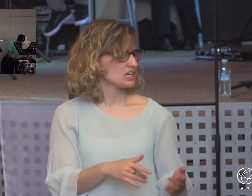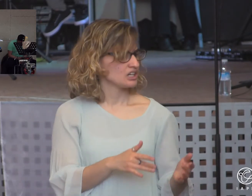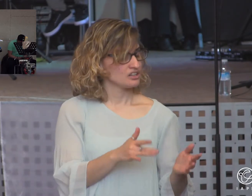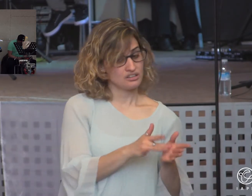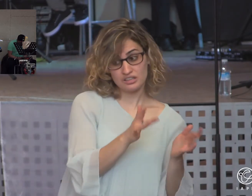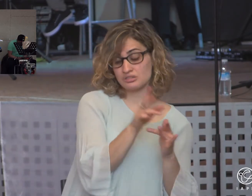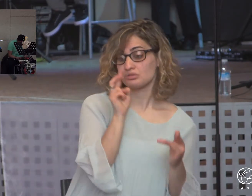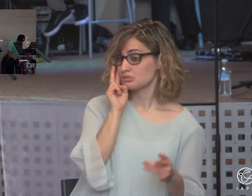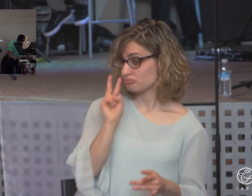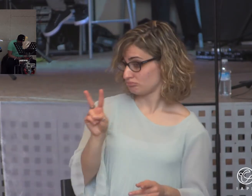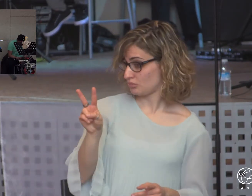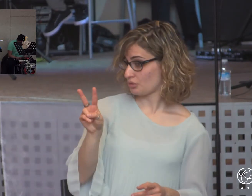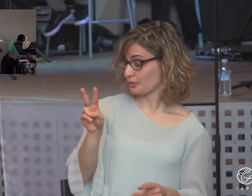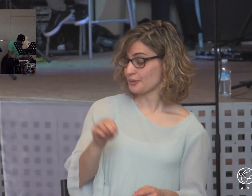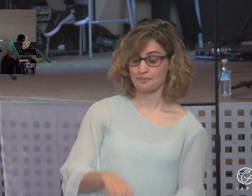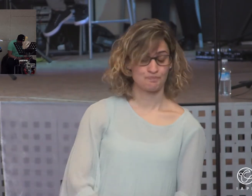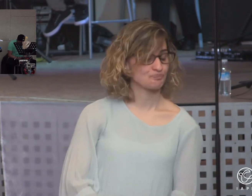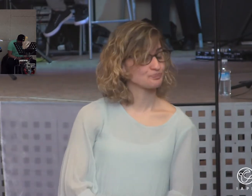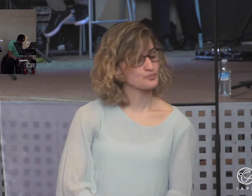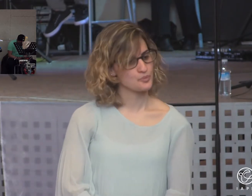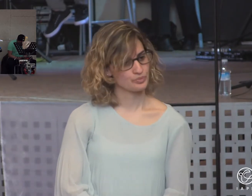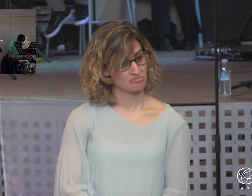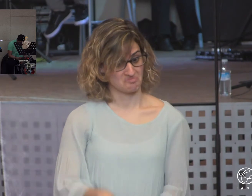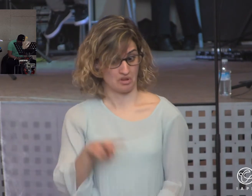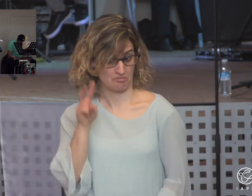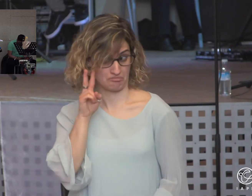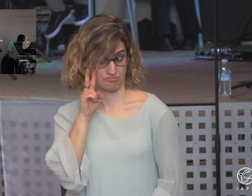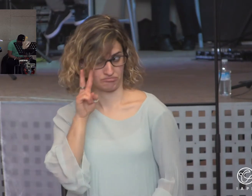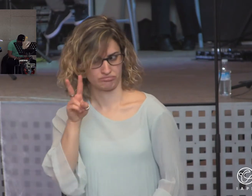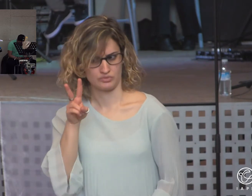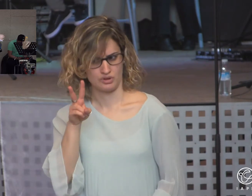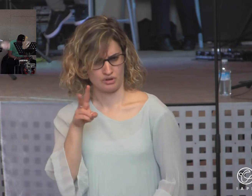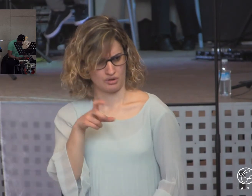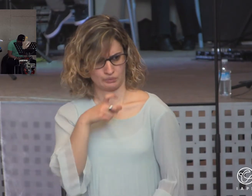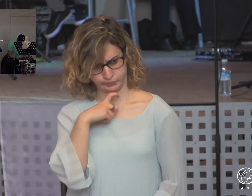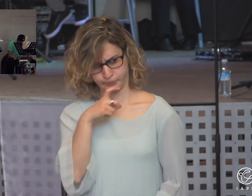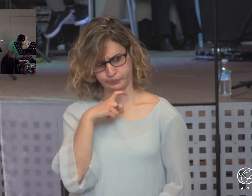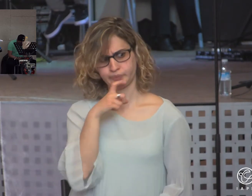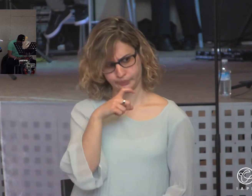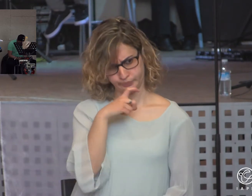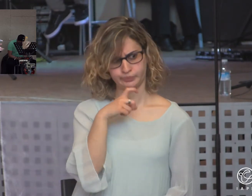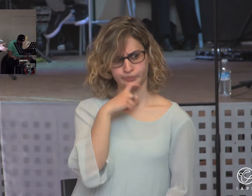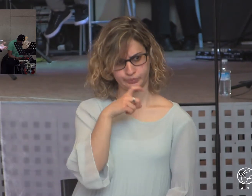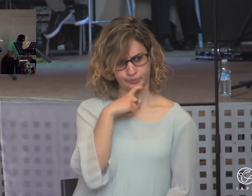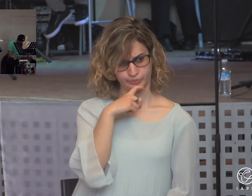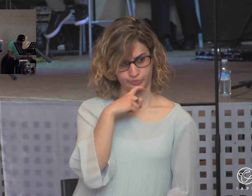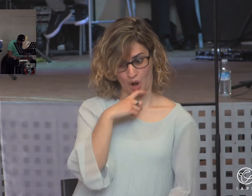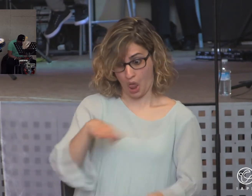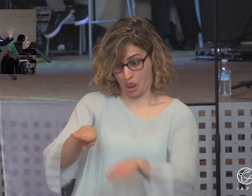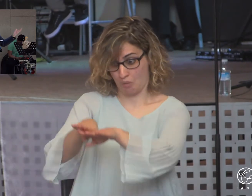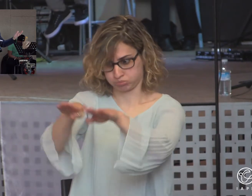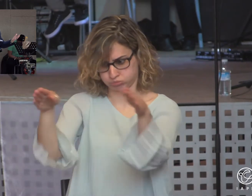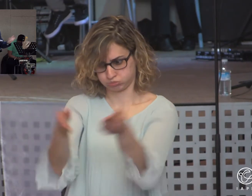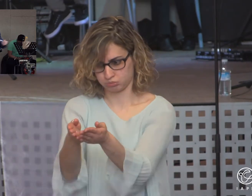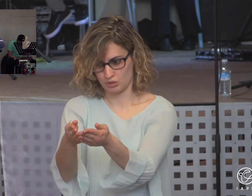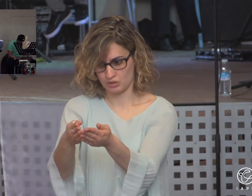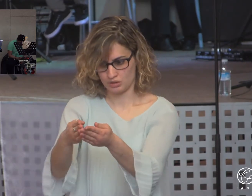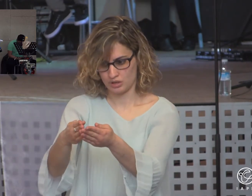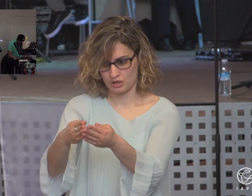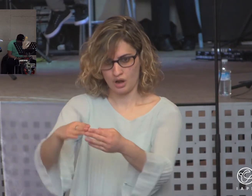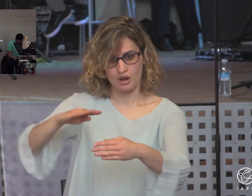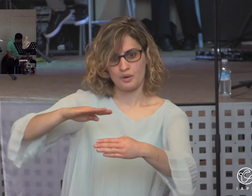es lo que Jesús hace? Se enfada, se enciende, vuelca las mesas, echa a todos los cambistas